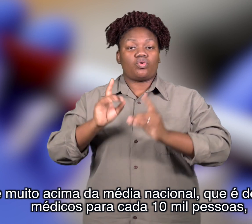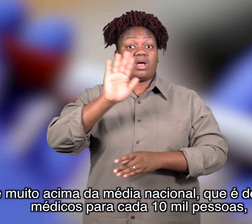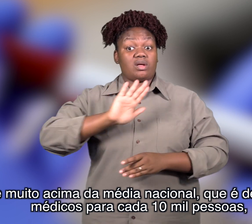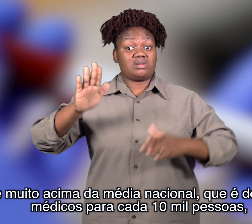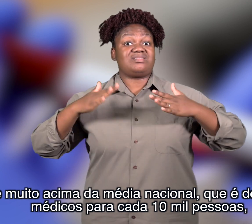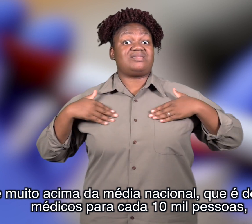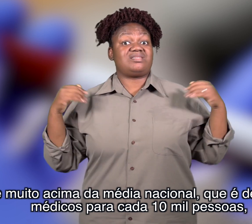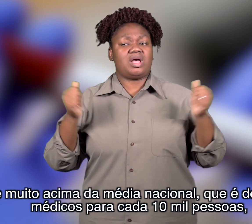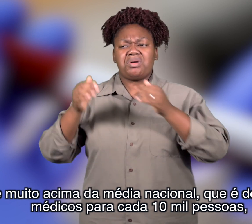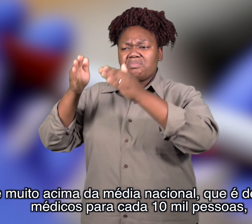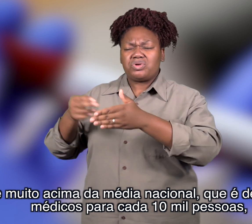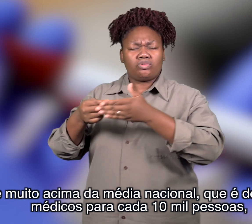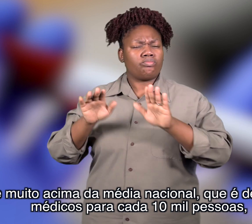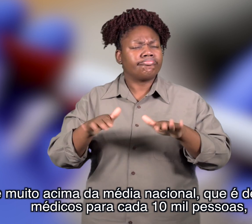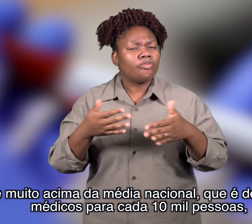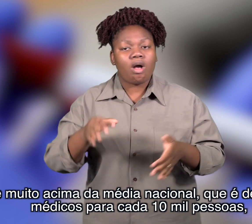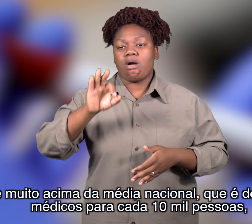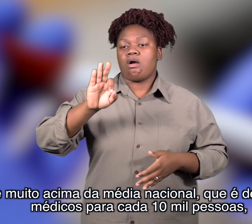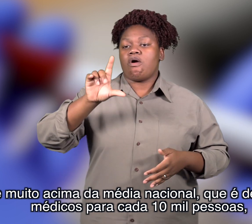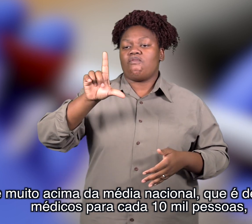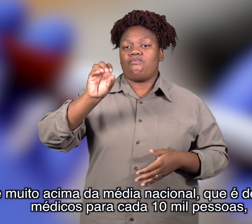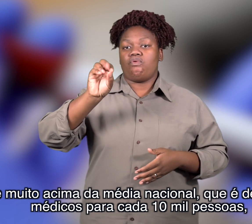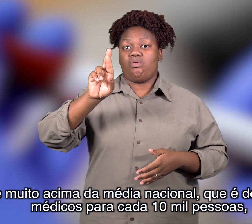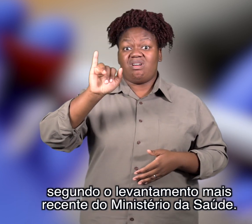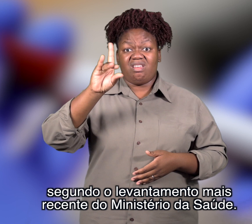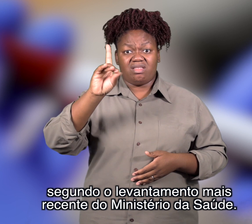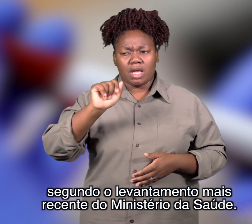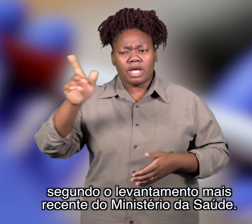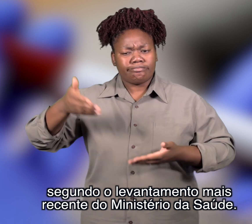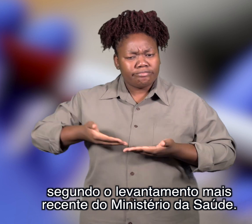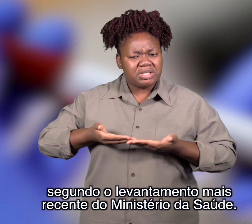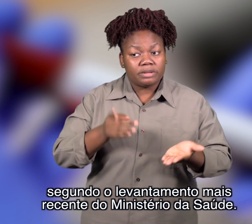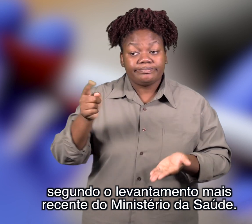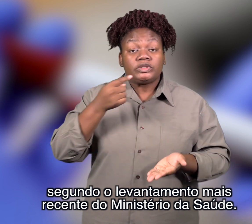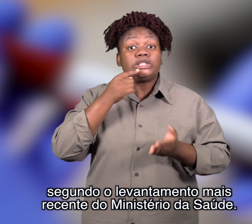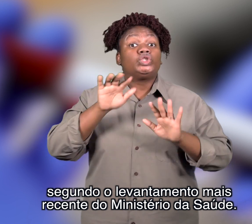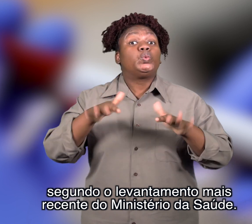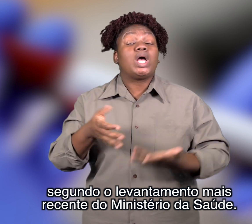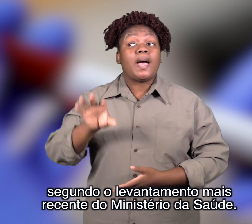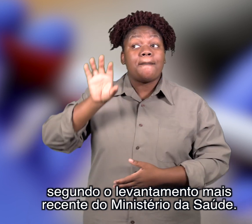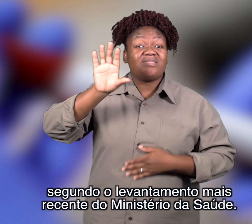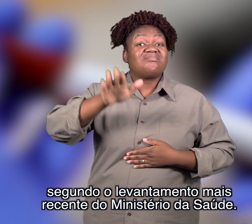de 0,8 médicos para cada 10 mil pessoas, segundo o levantamento mais recente do Ministério da Saúde.